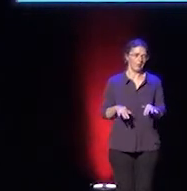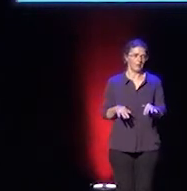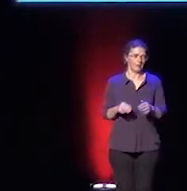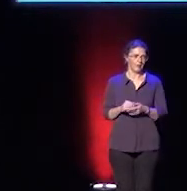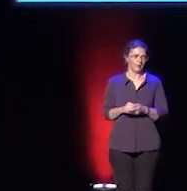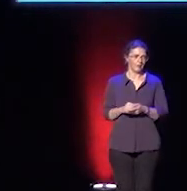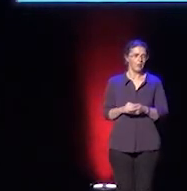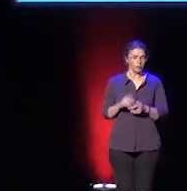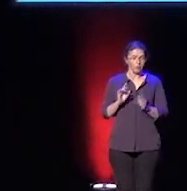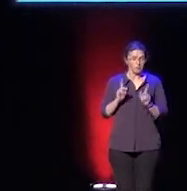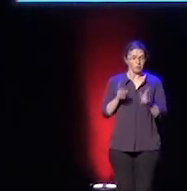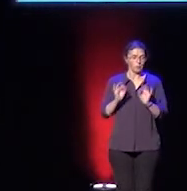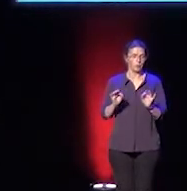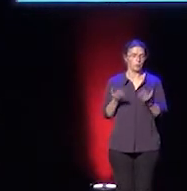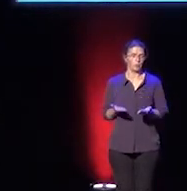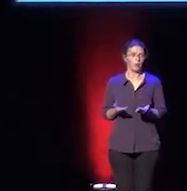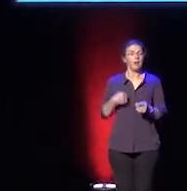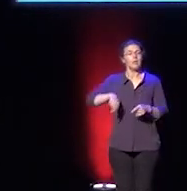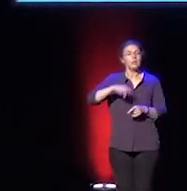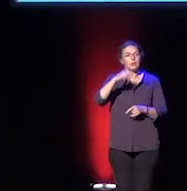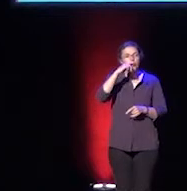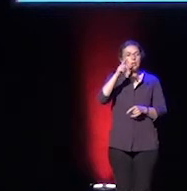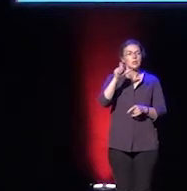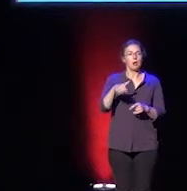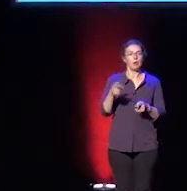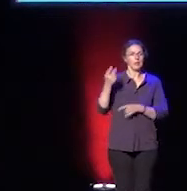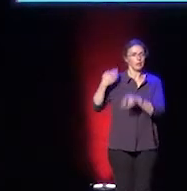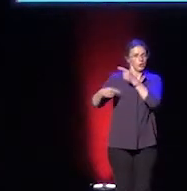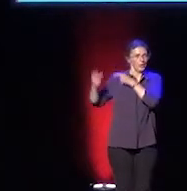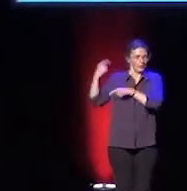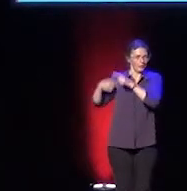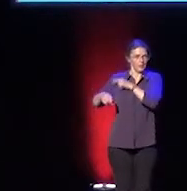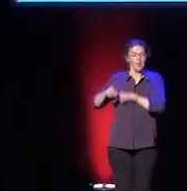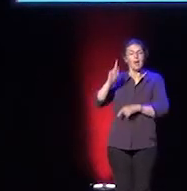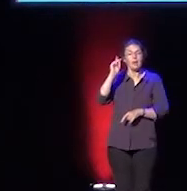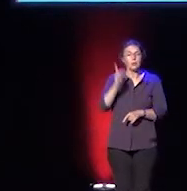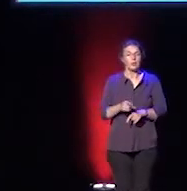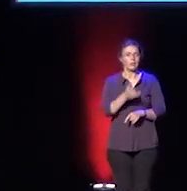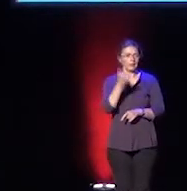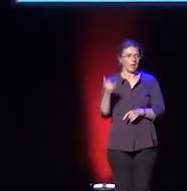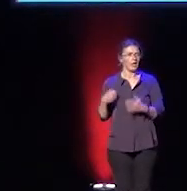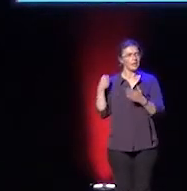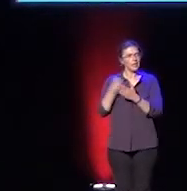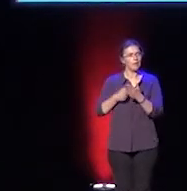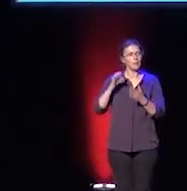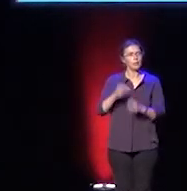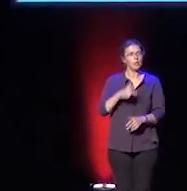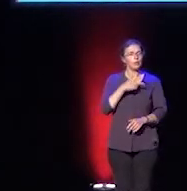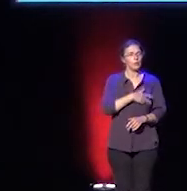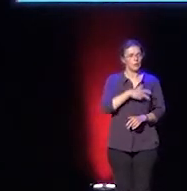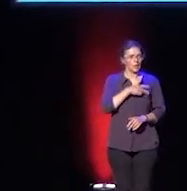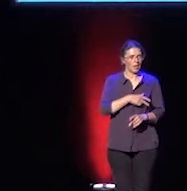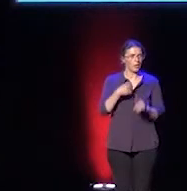kann nur gut sein. Wir sind stolz auf unsere Geschichte, 100 Jahre Kampf für soziale